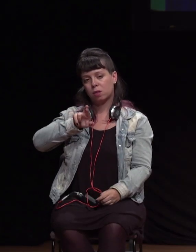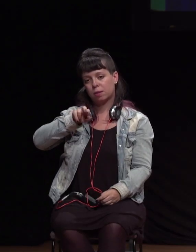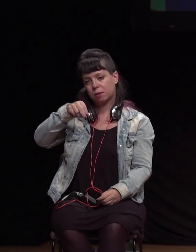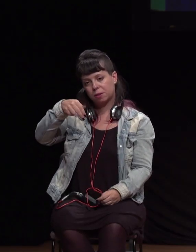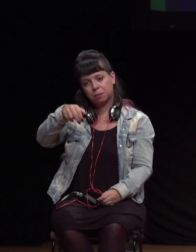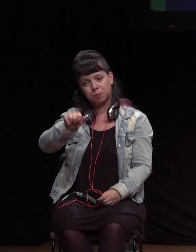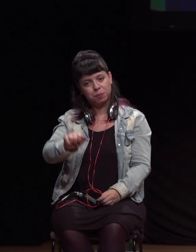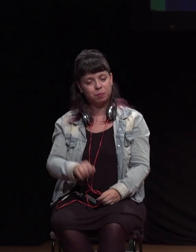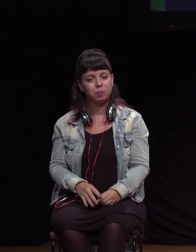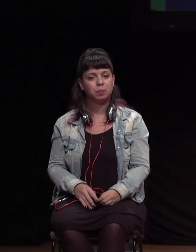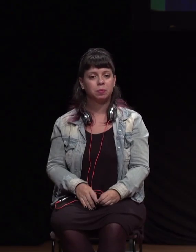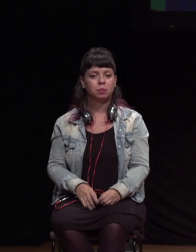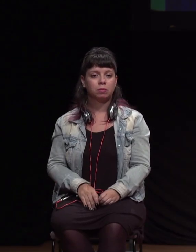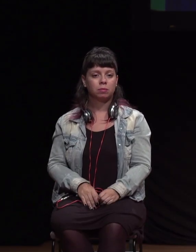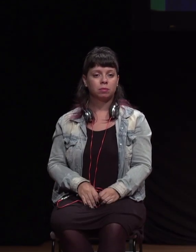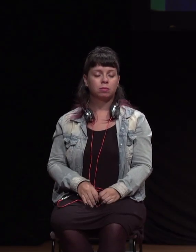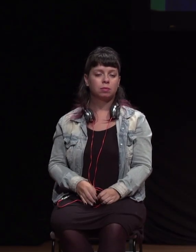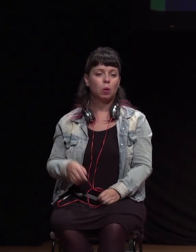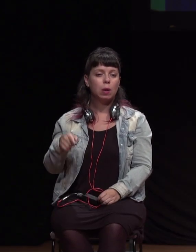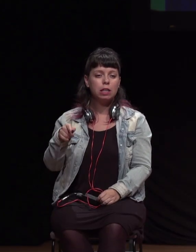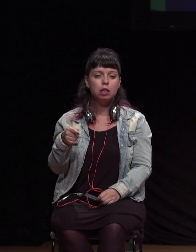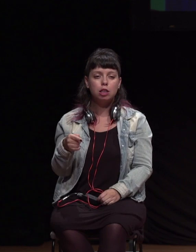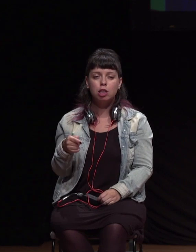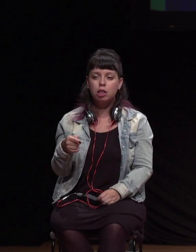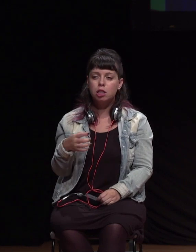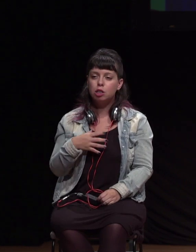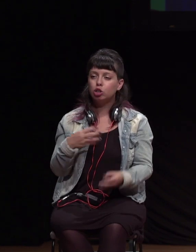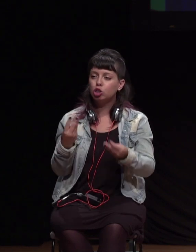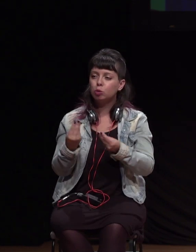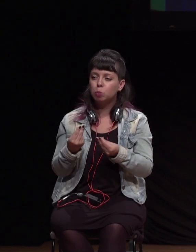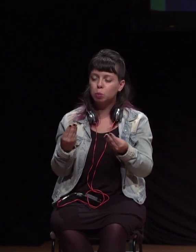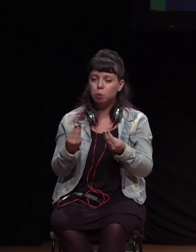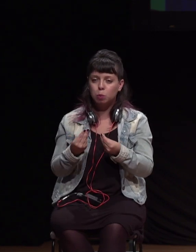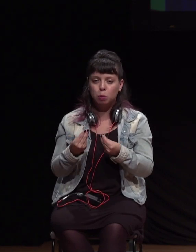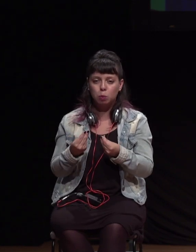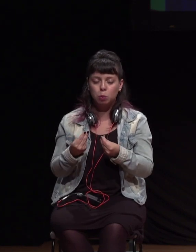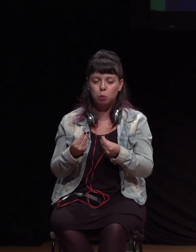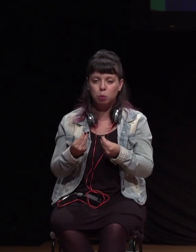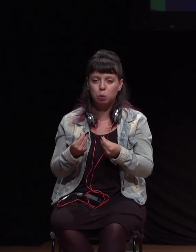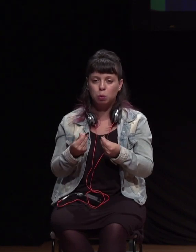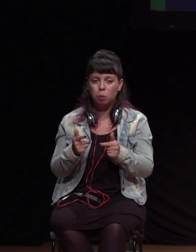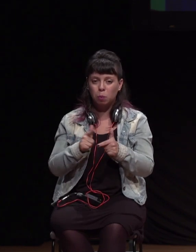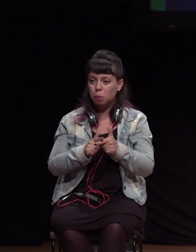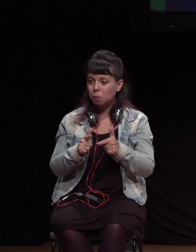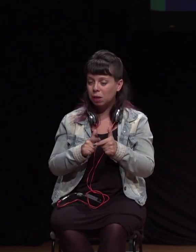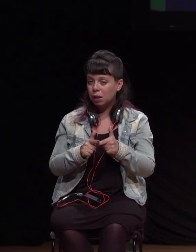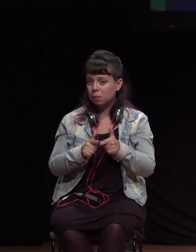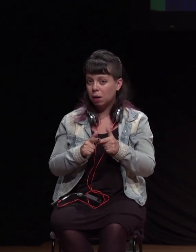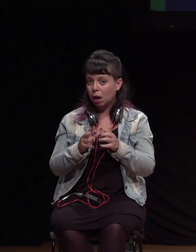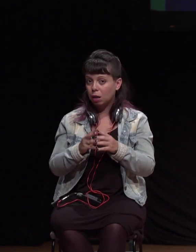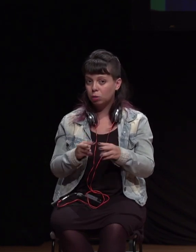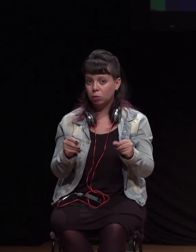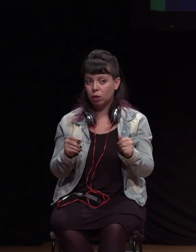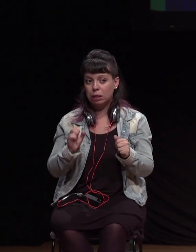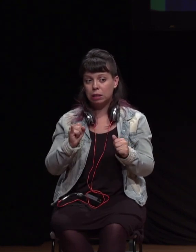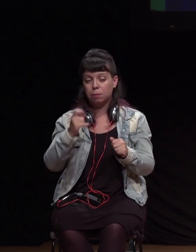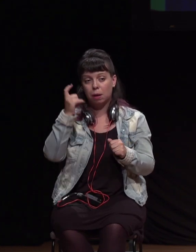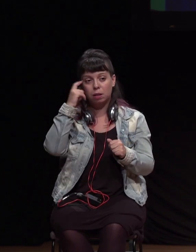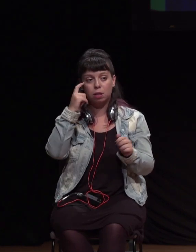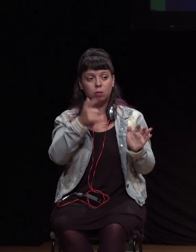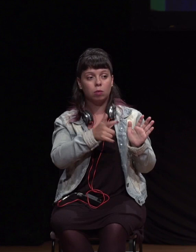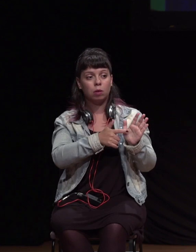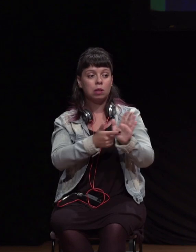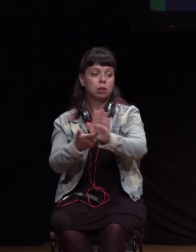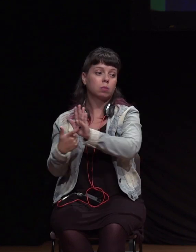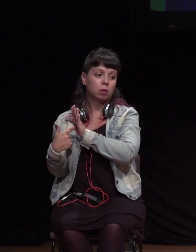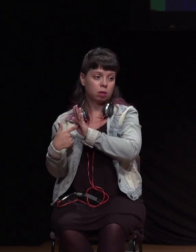esse tipo de tenacidade, né, não consegue se resolver quando a gente lida com exposições que têm essas